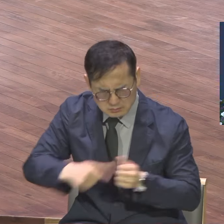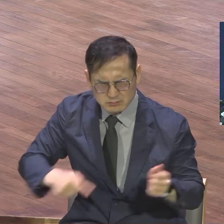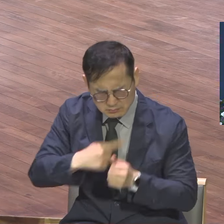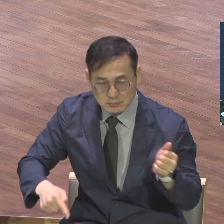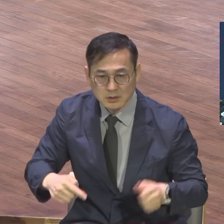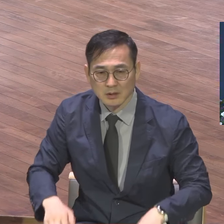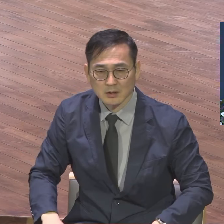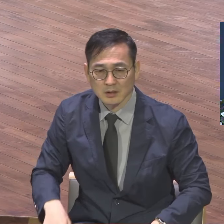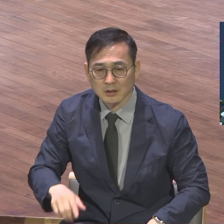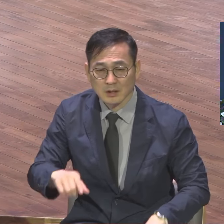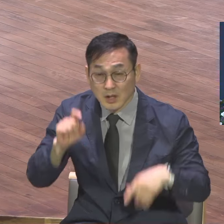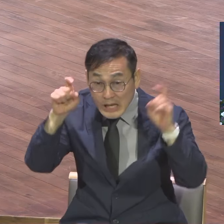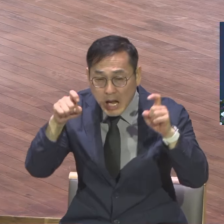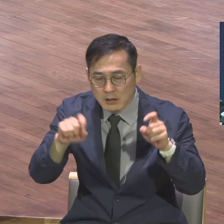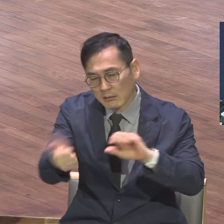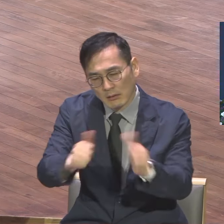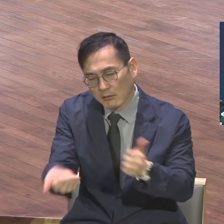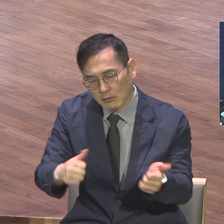대신